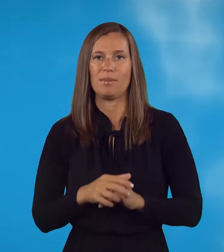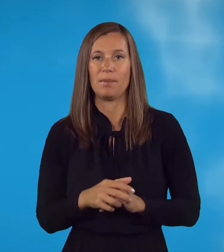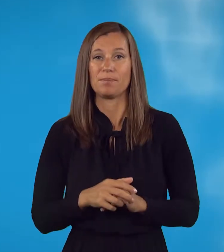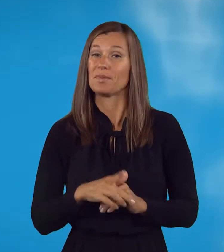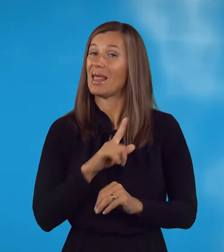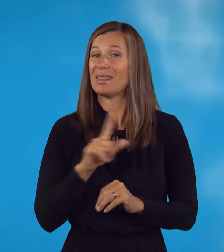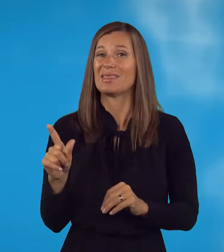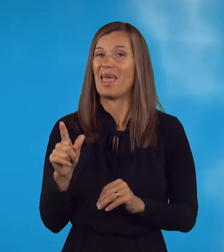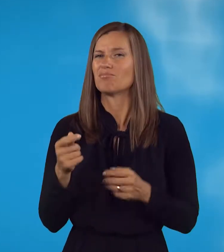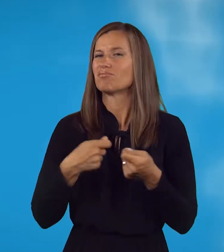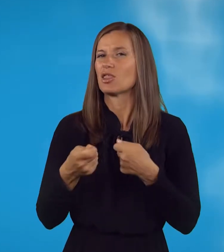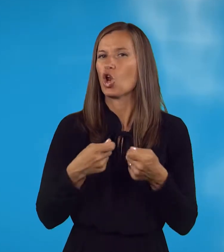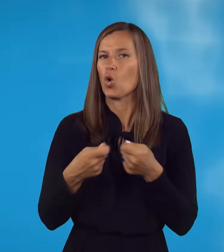Netrgovski premiki.